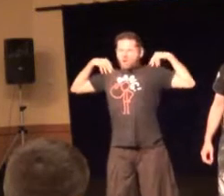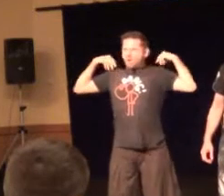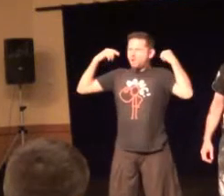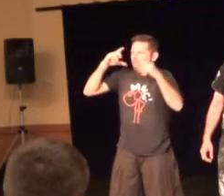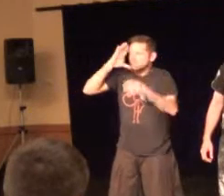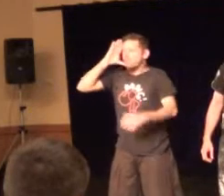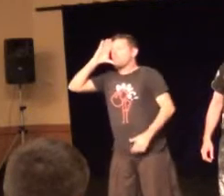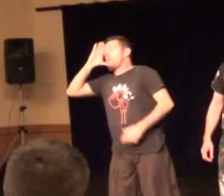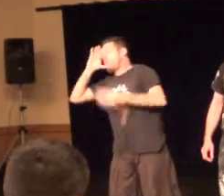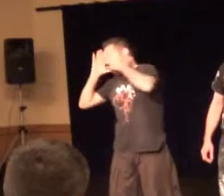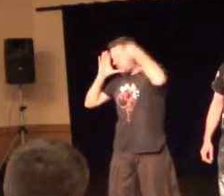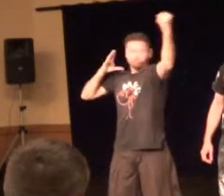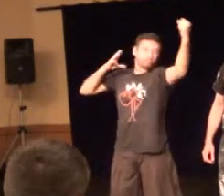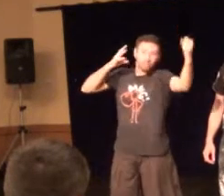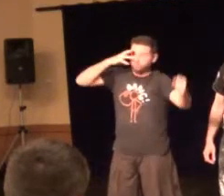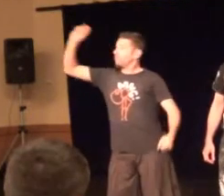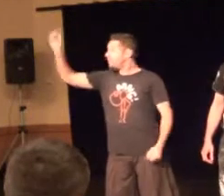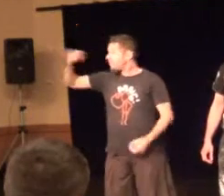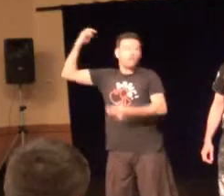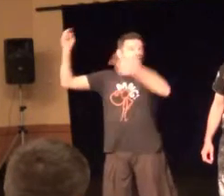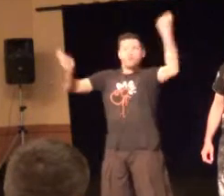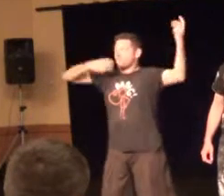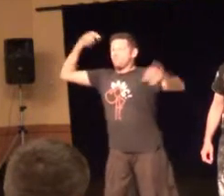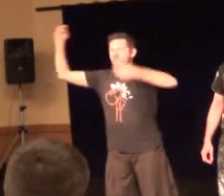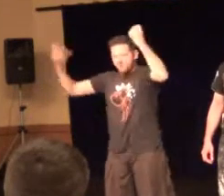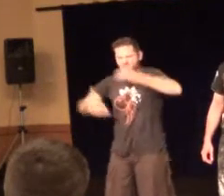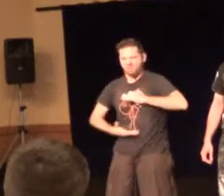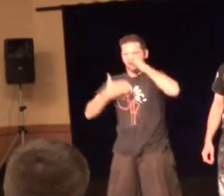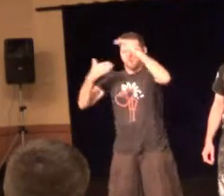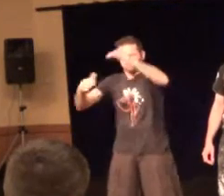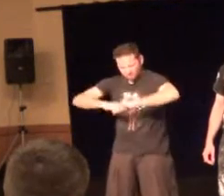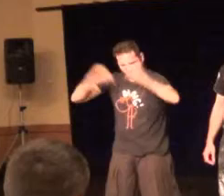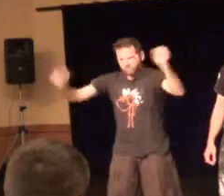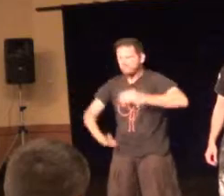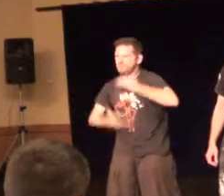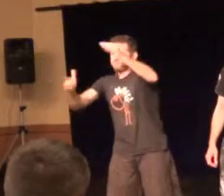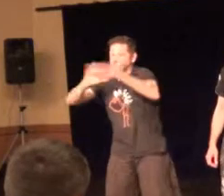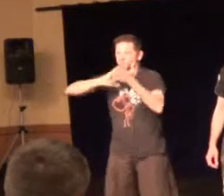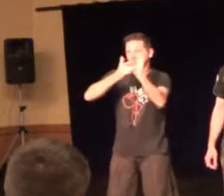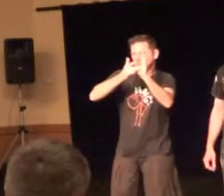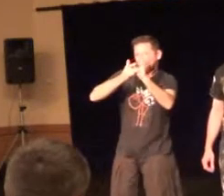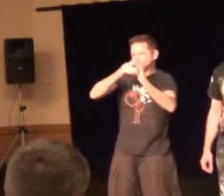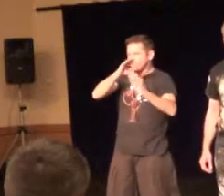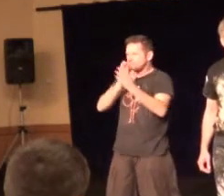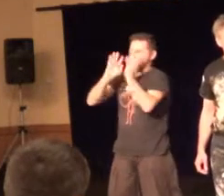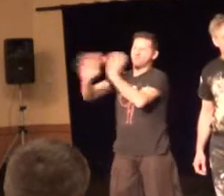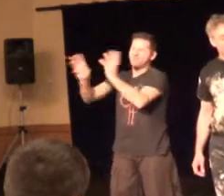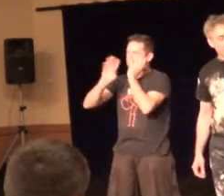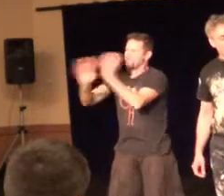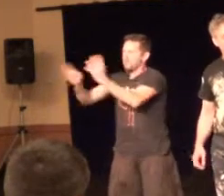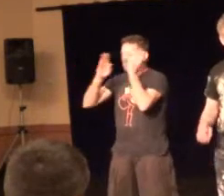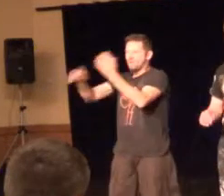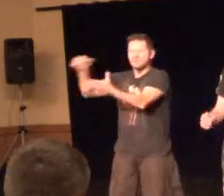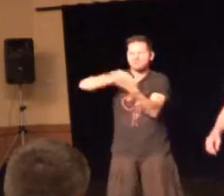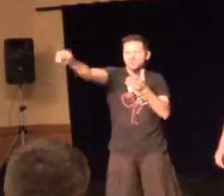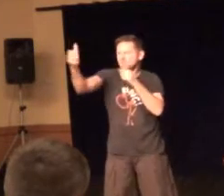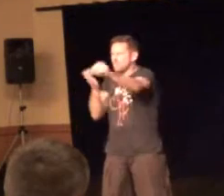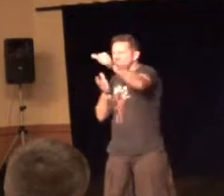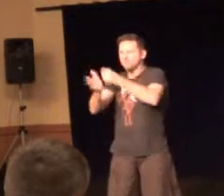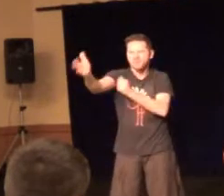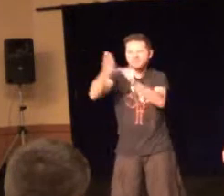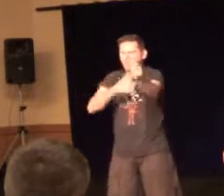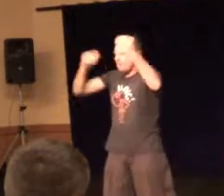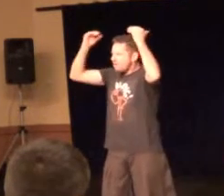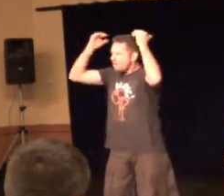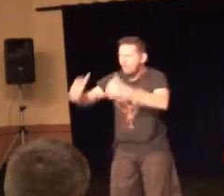mon sommeil. On déballe tout. On passe à la caisse, on arrête de passer à l'as. On ouvre tout